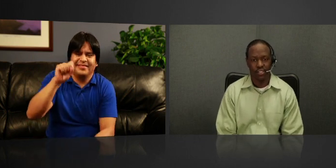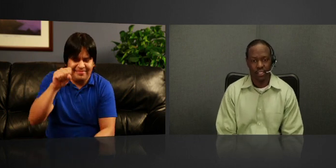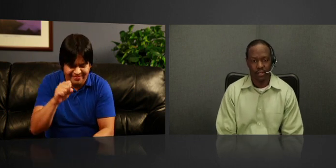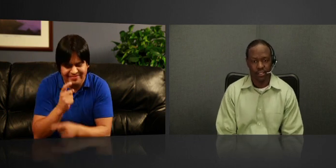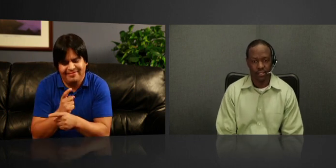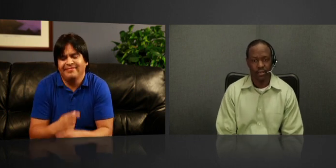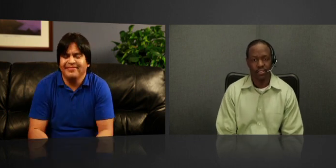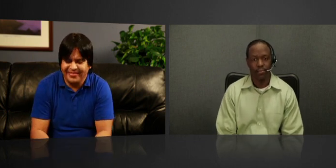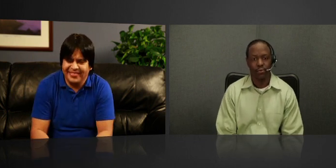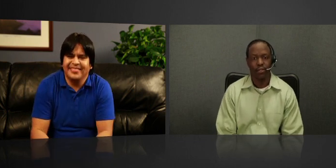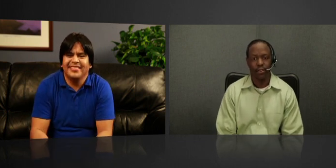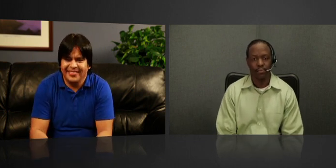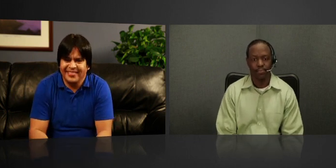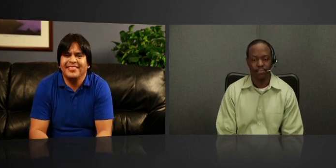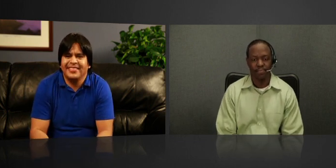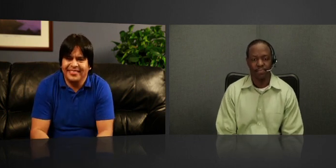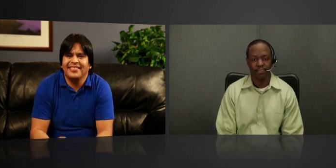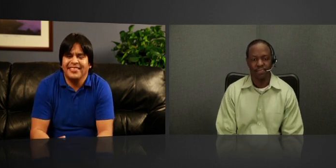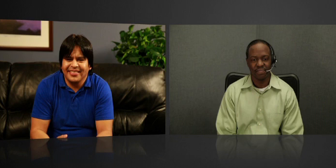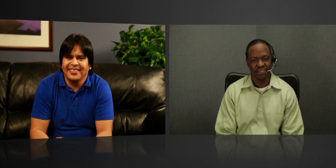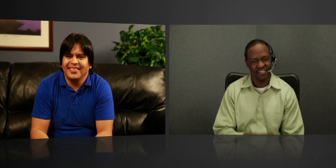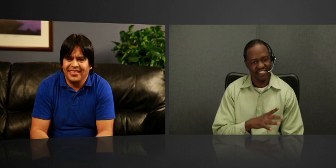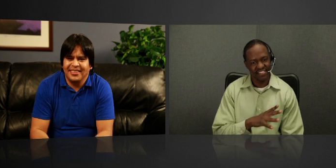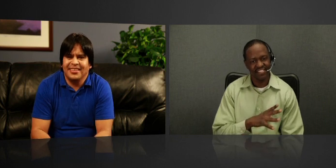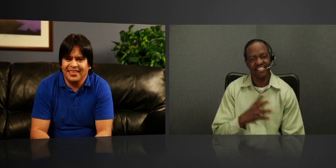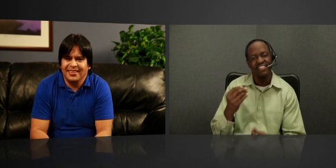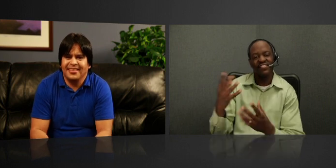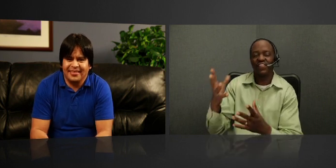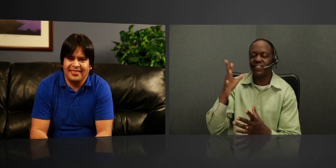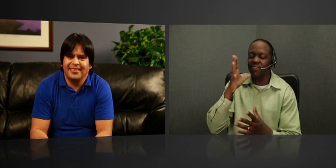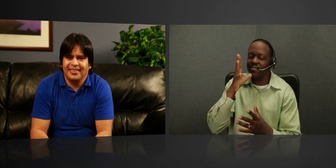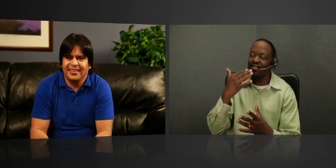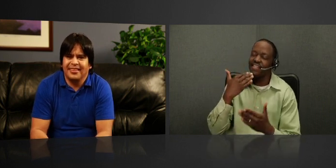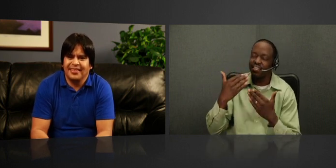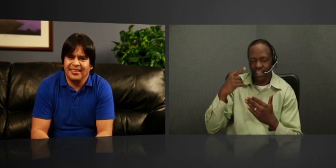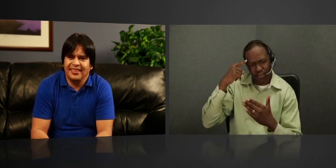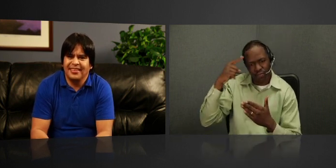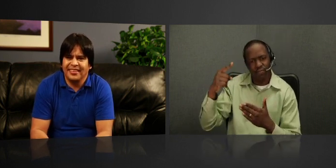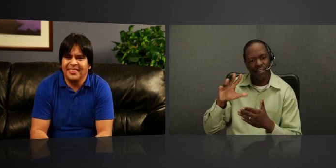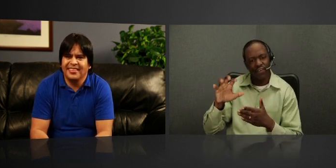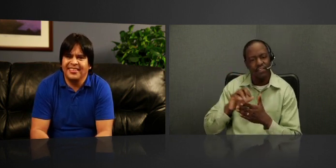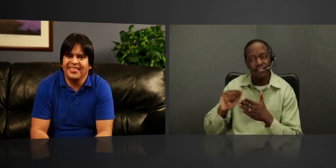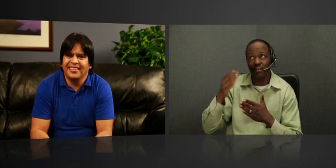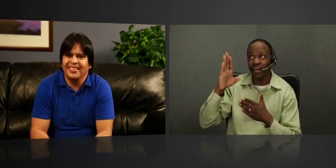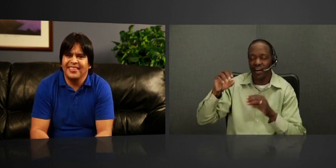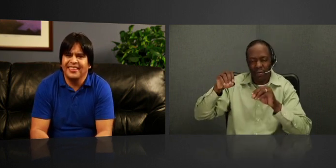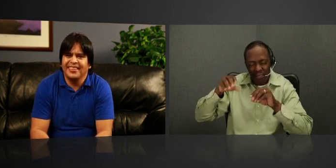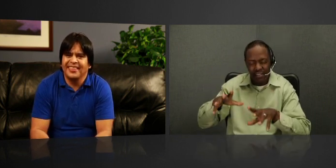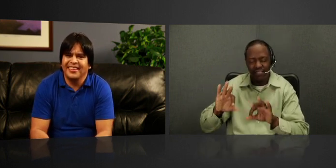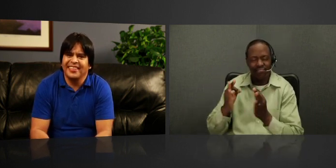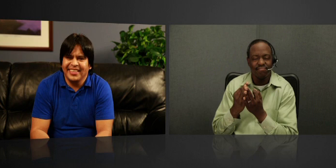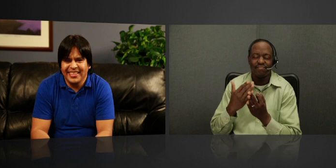exactamente un giro Okay Pues dile a tu mami que muchísimas gracias que Dios los bendiga se lo agradecemos